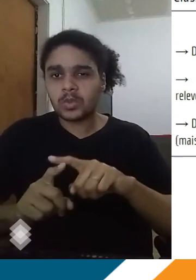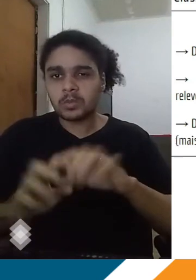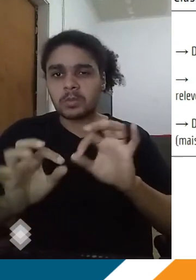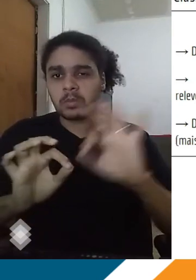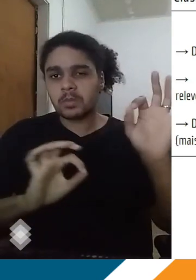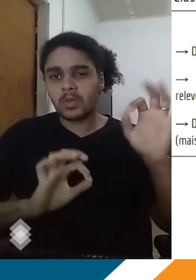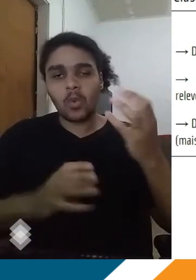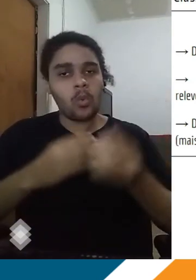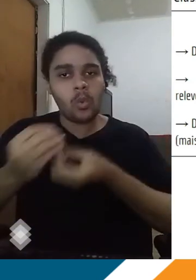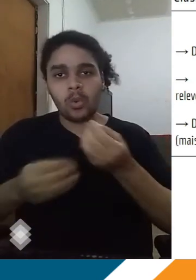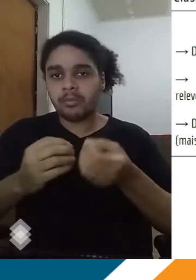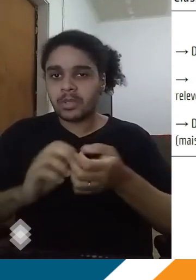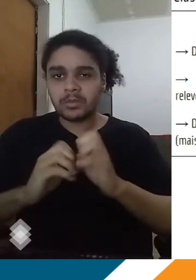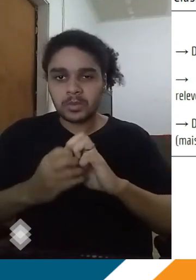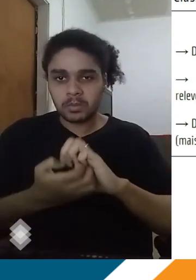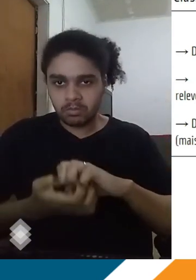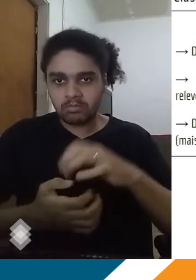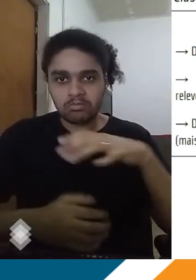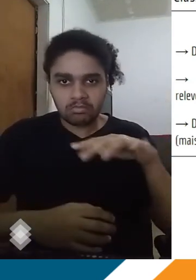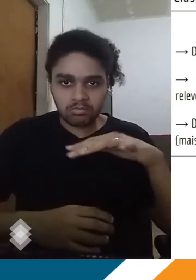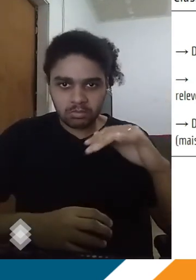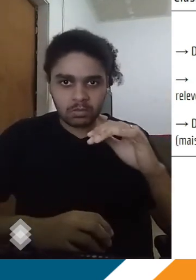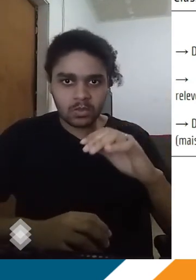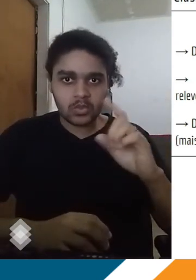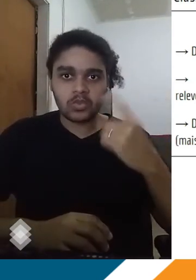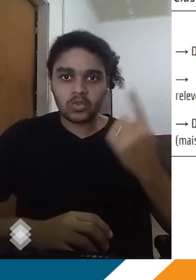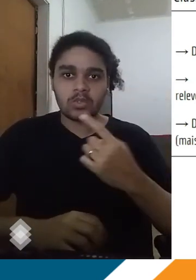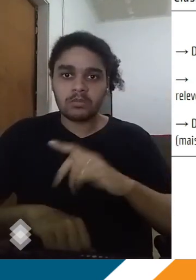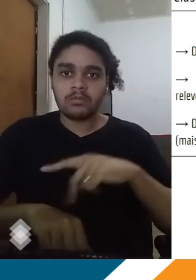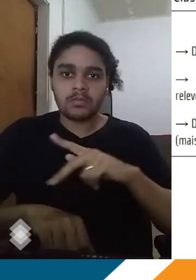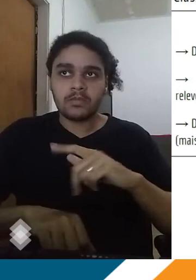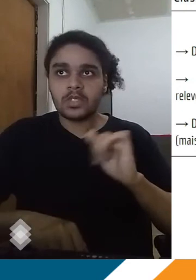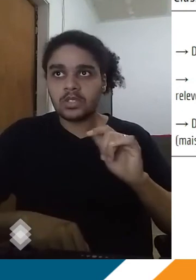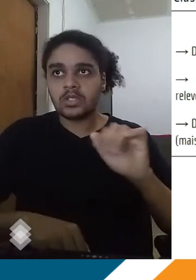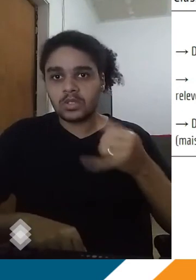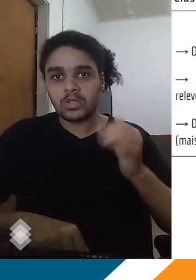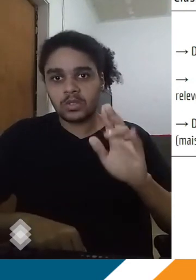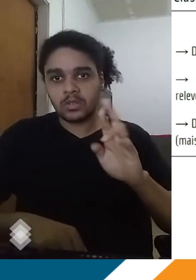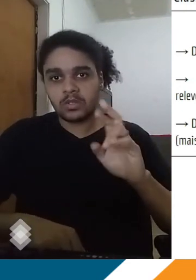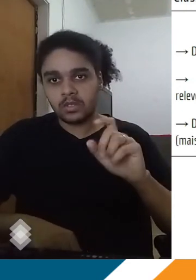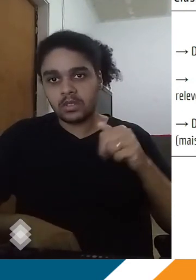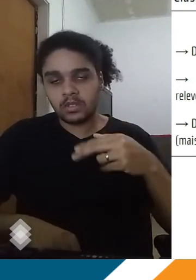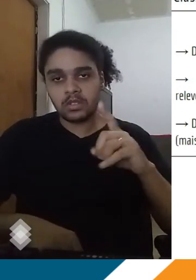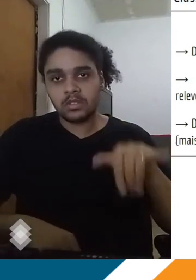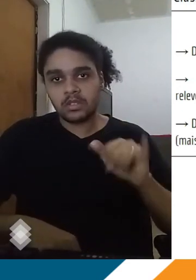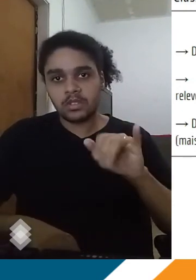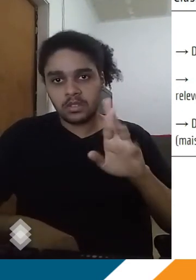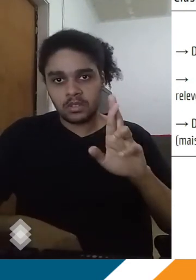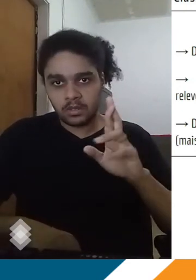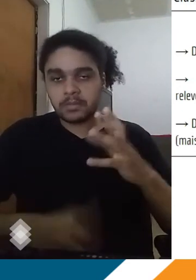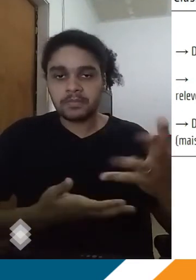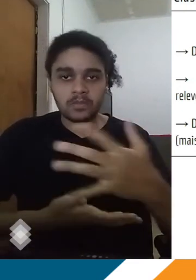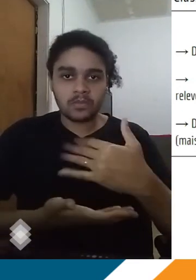geológico muito distante e como é que eles modelaram a superfície terrestre do nosso país. O Jurandir